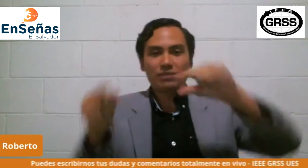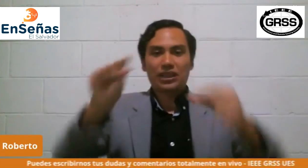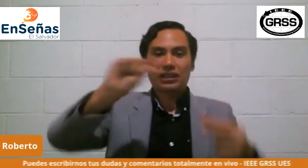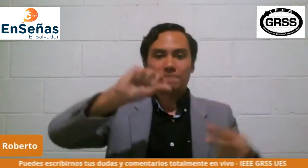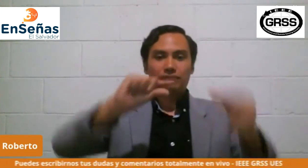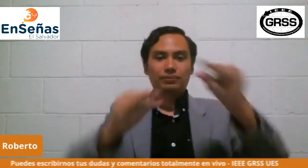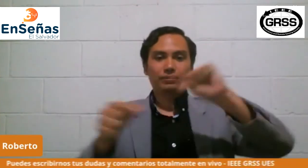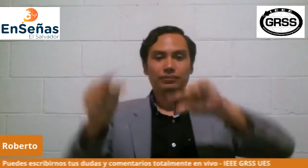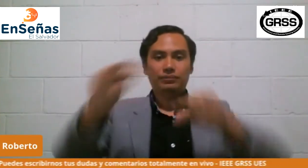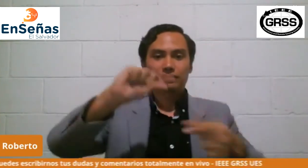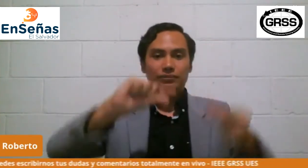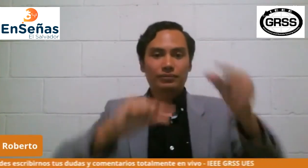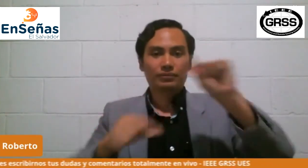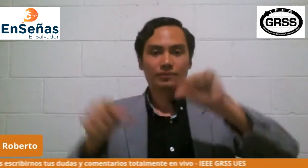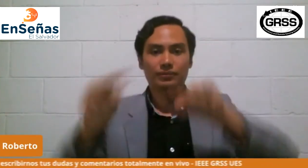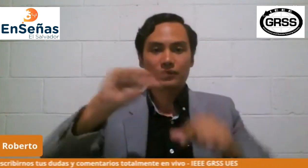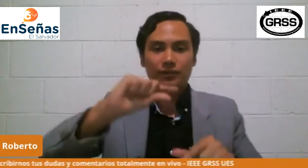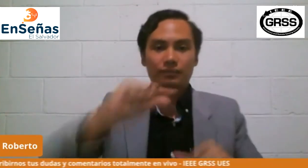química.